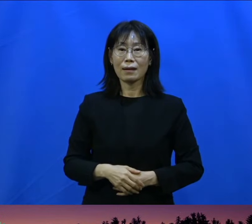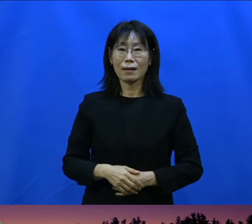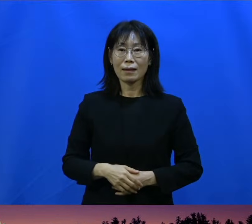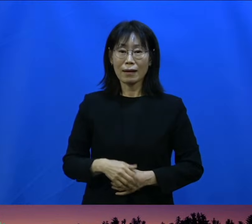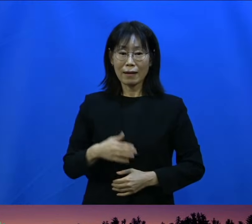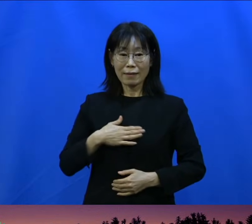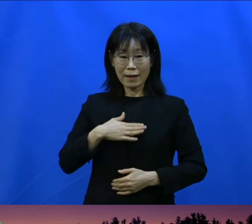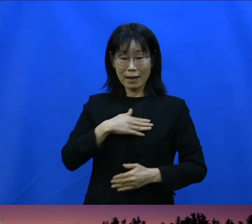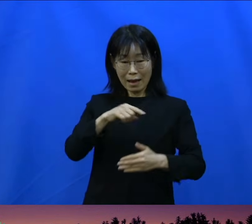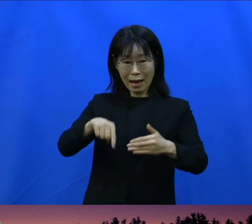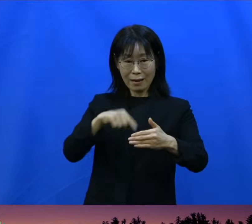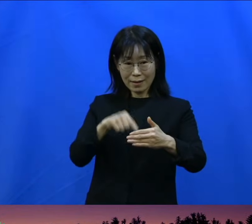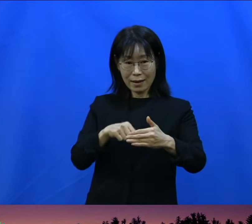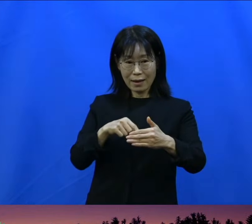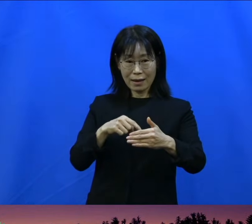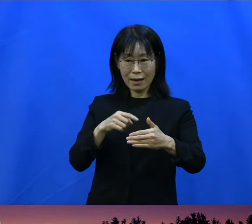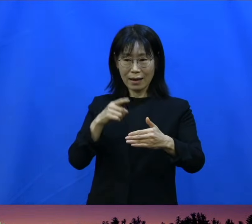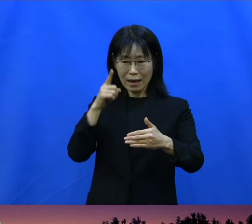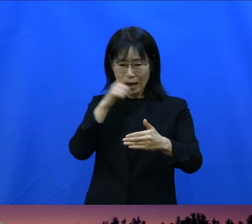막혀.